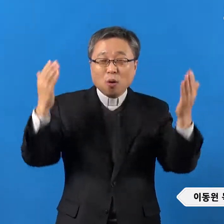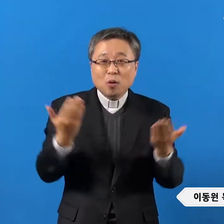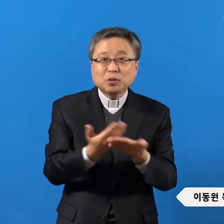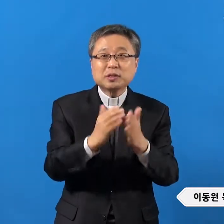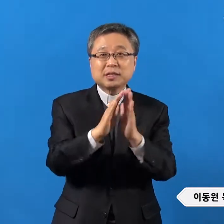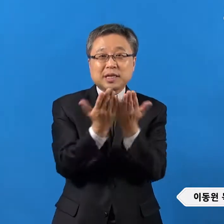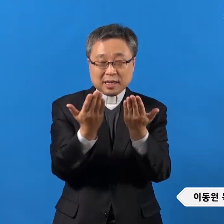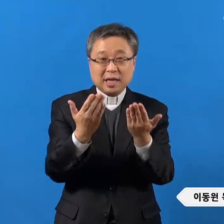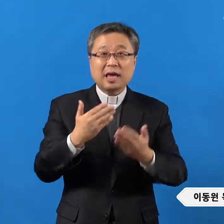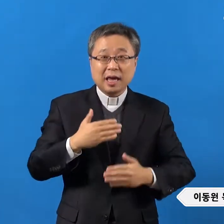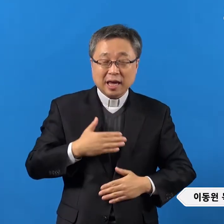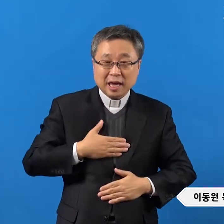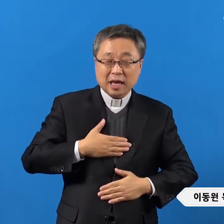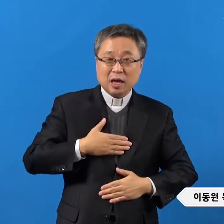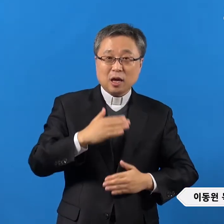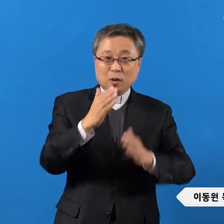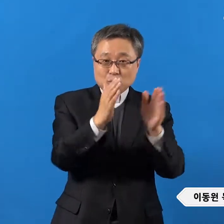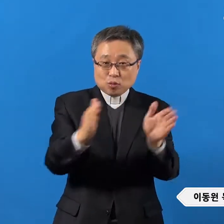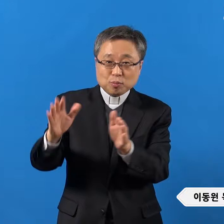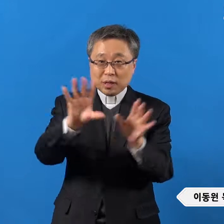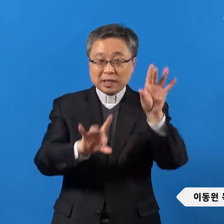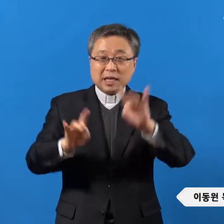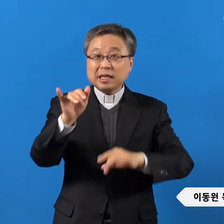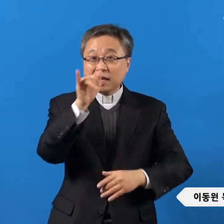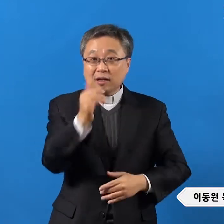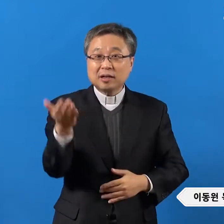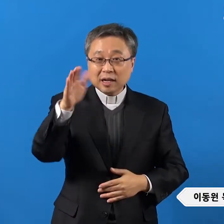알려주었습니다. 그러나 내가 당신을